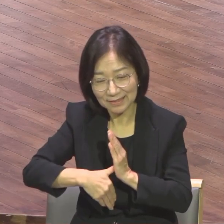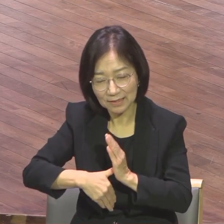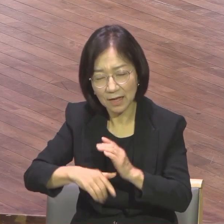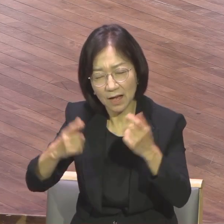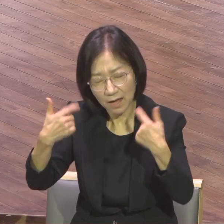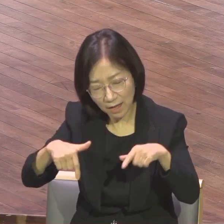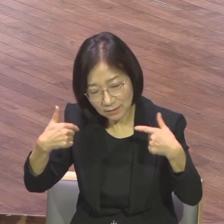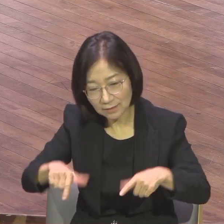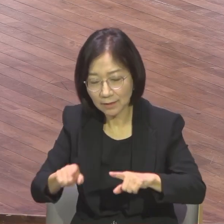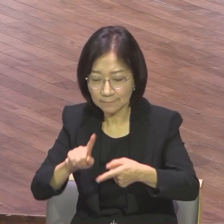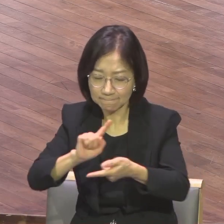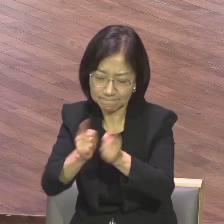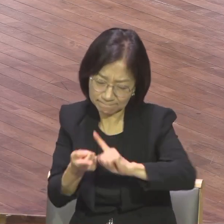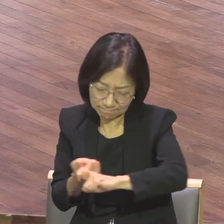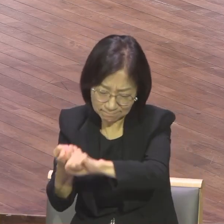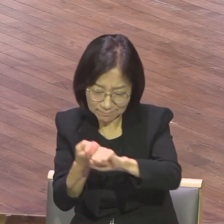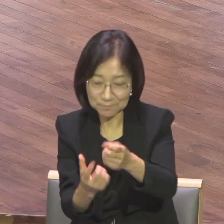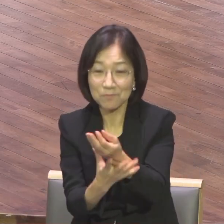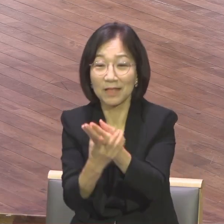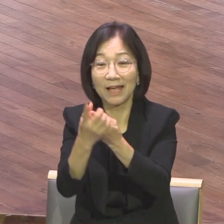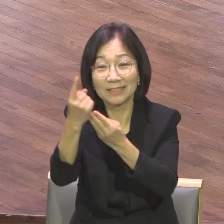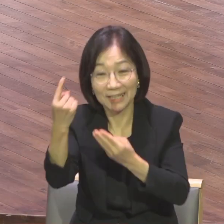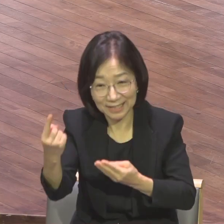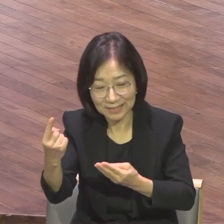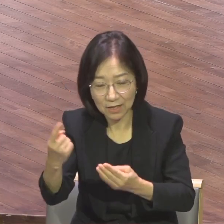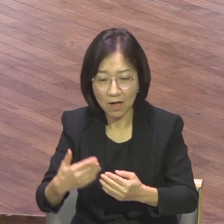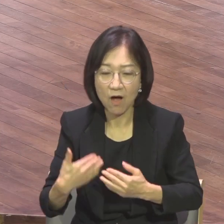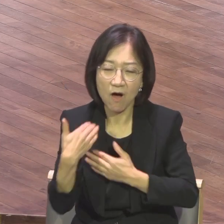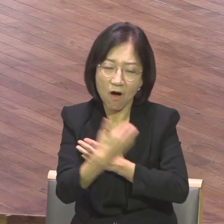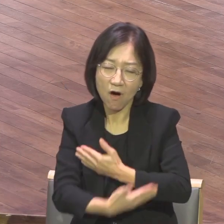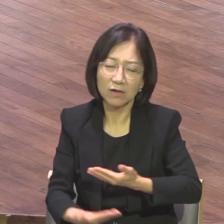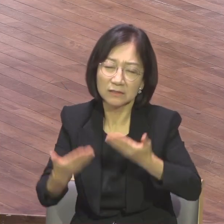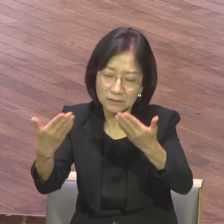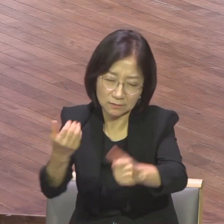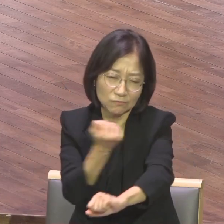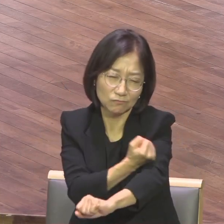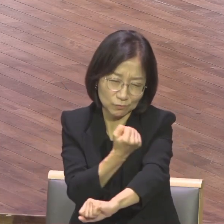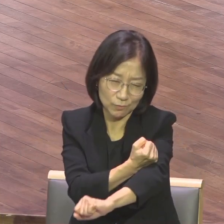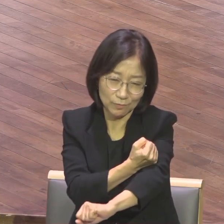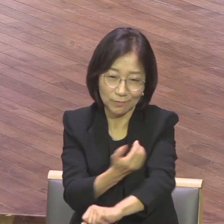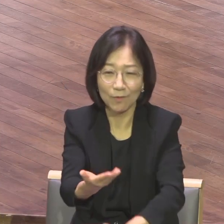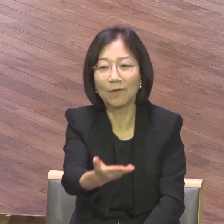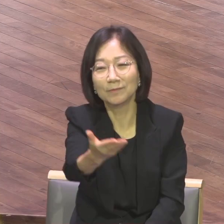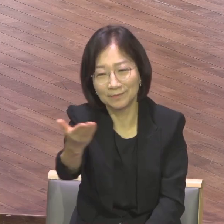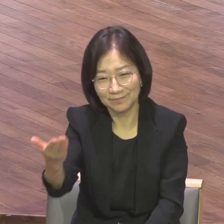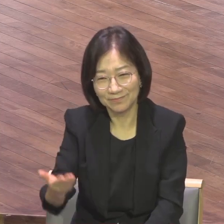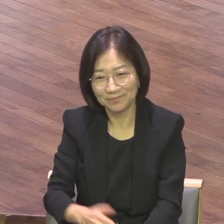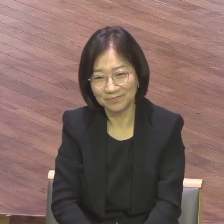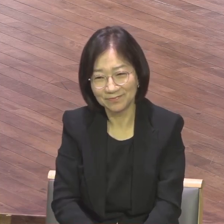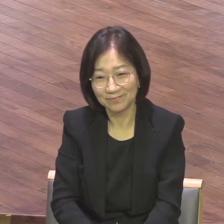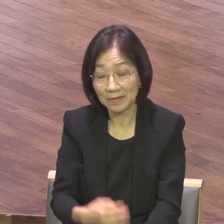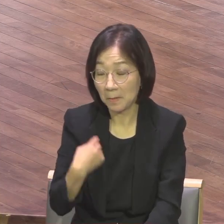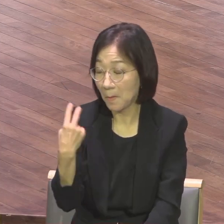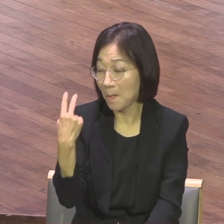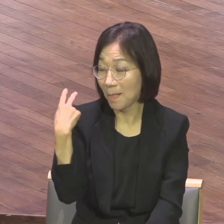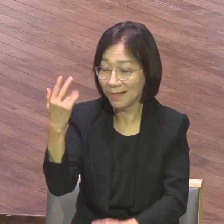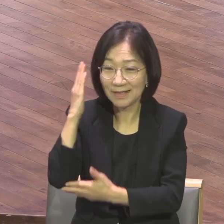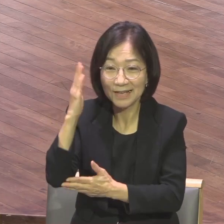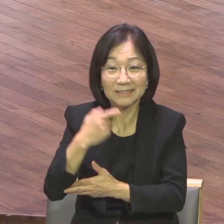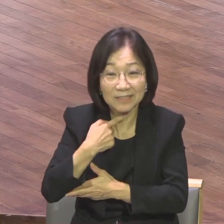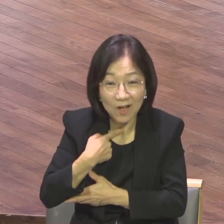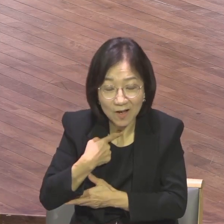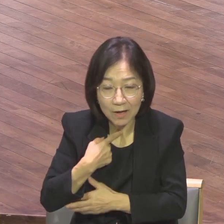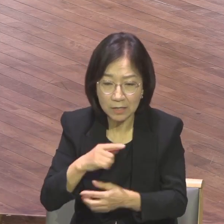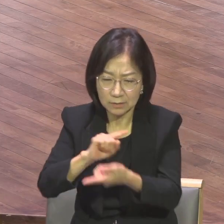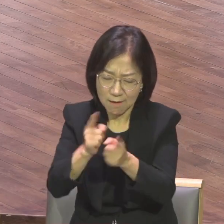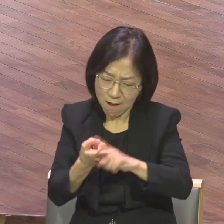정말 원리스가 되어가지고 언약적 헌신을 해주셨기 때문이요. 지난 금요일도 말씀드렸지만은 이런